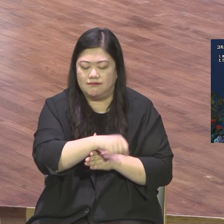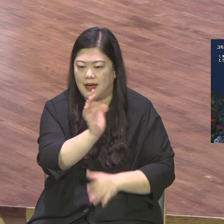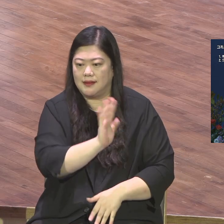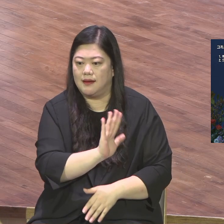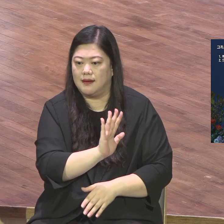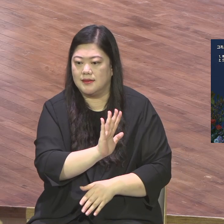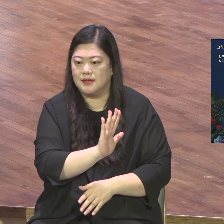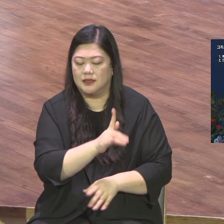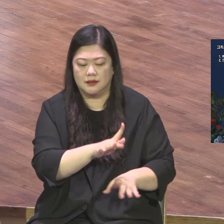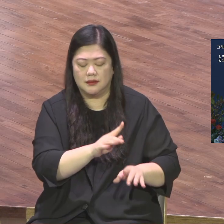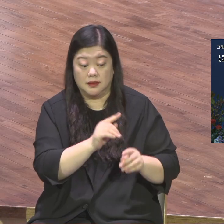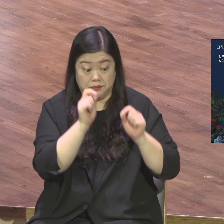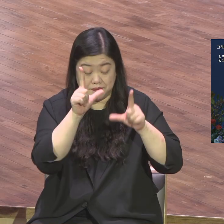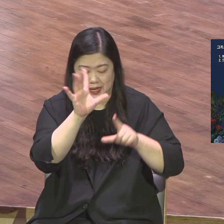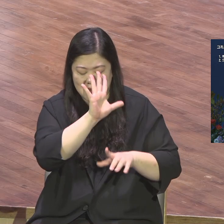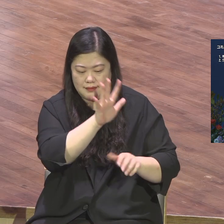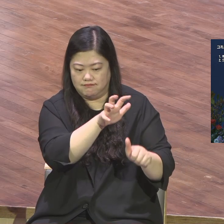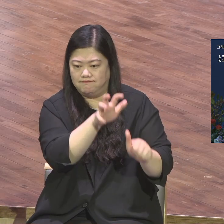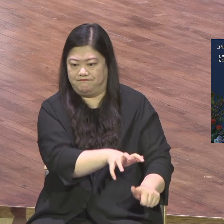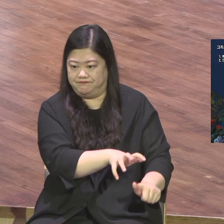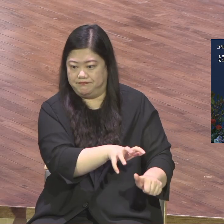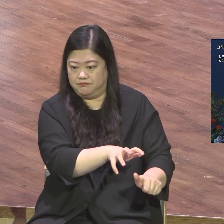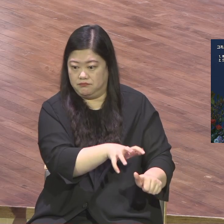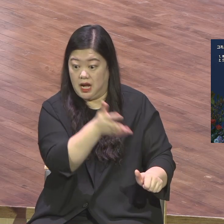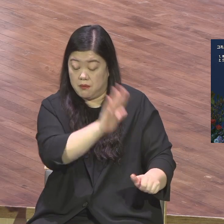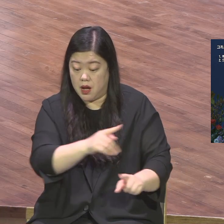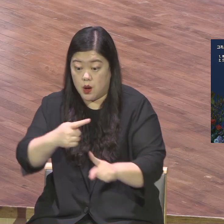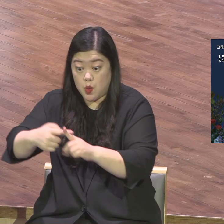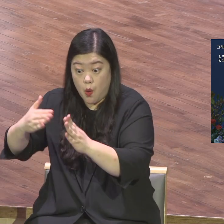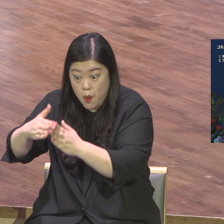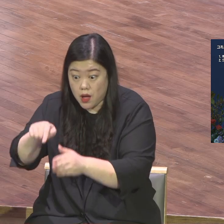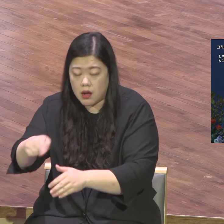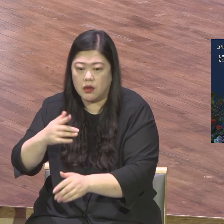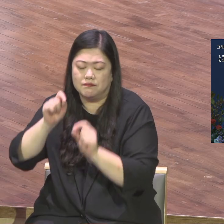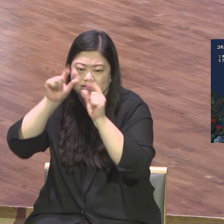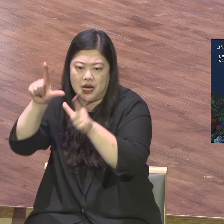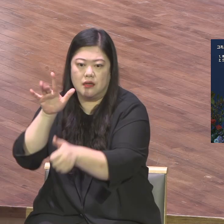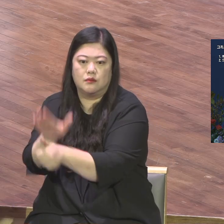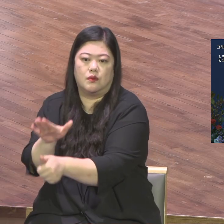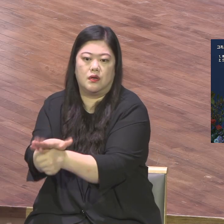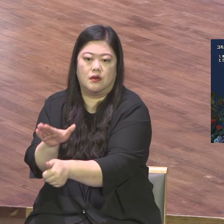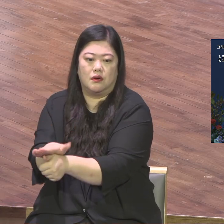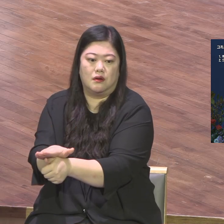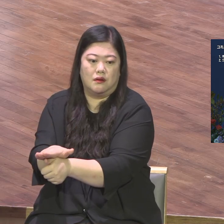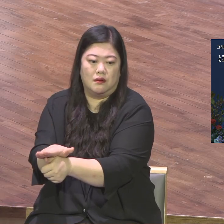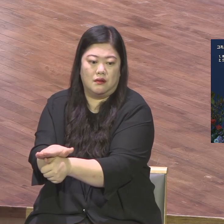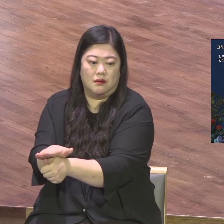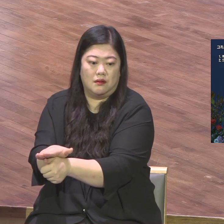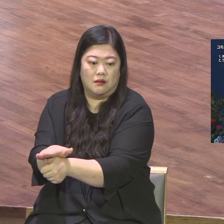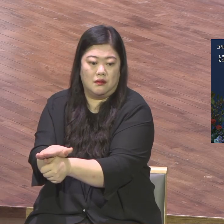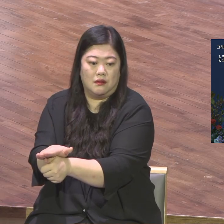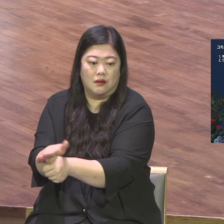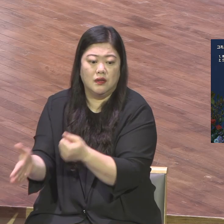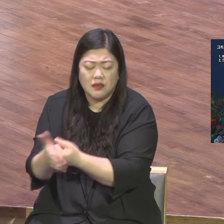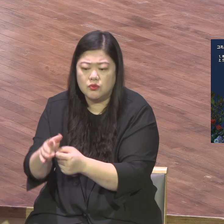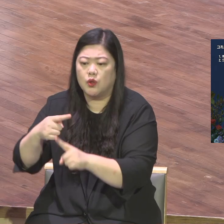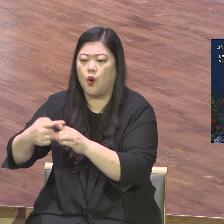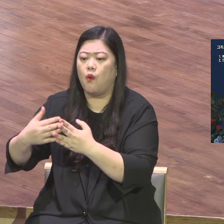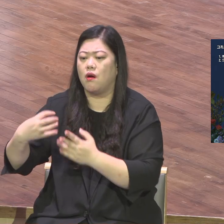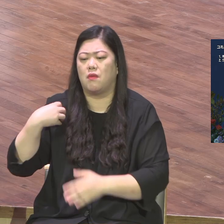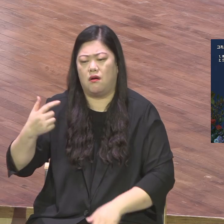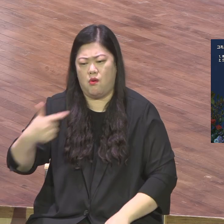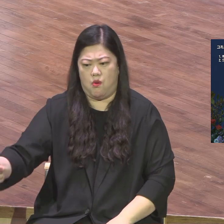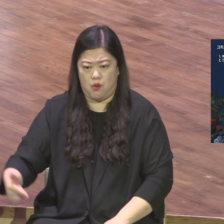쉽게 설명하면 하나님의 구속사 성취라는 드라마의 주역으로